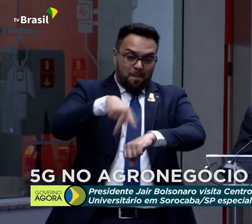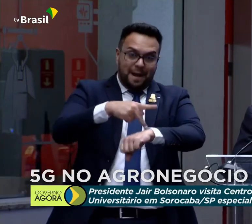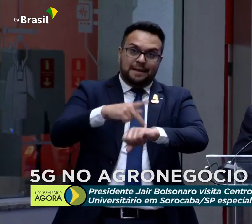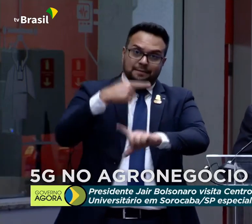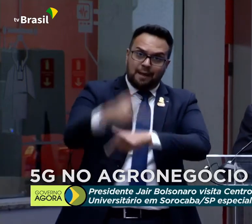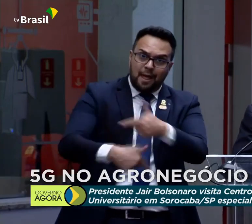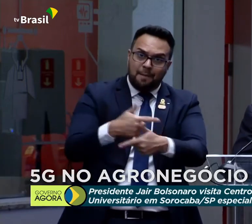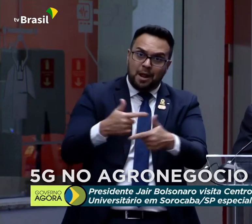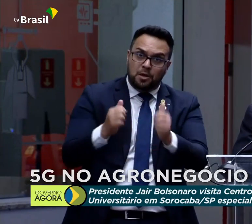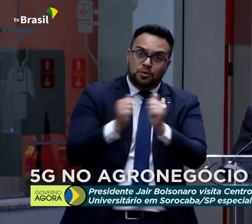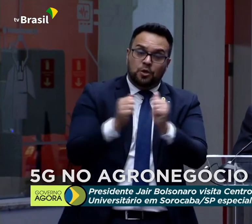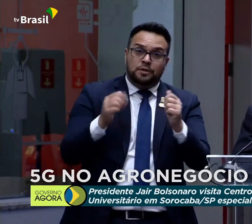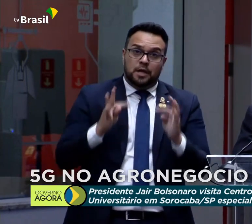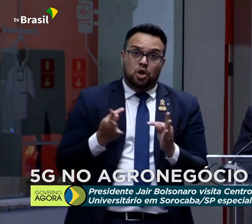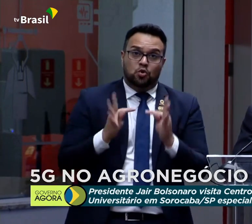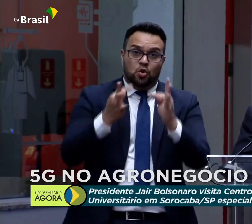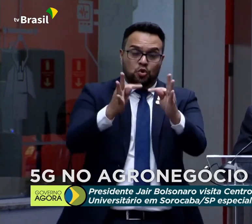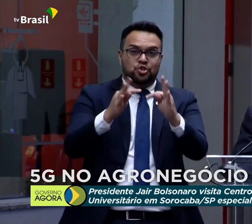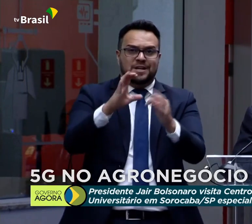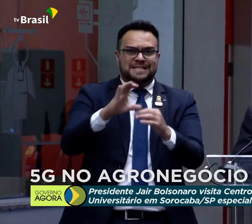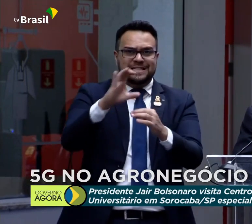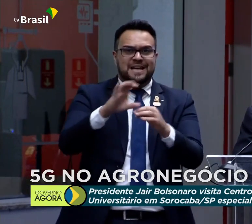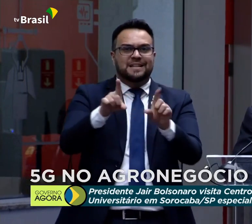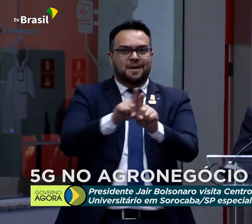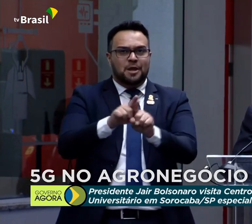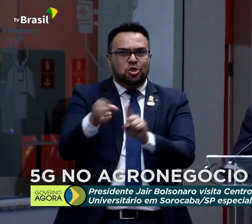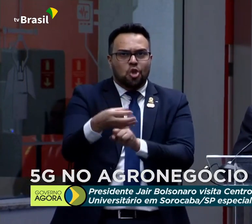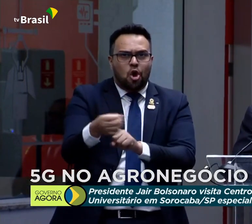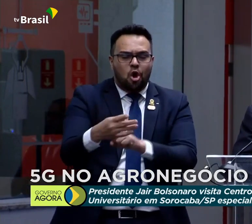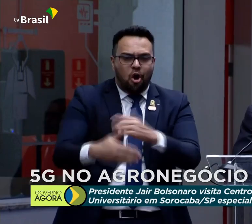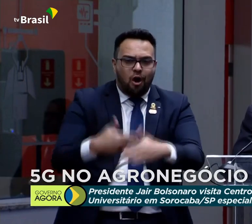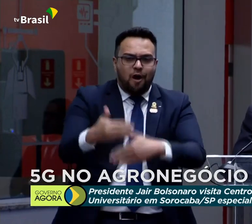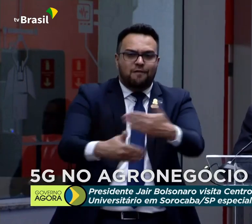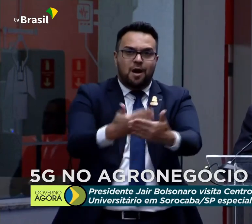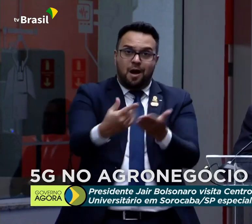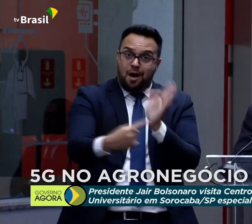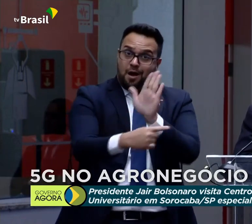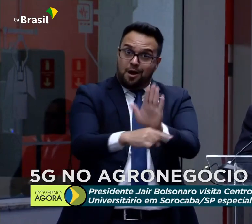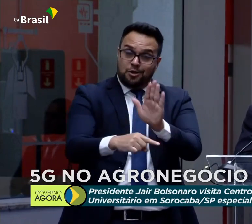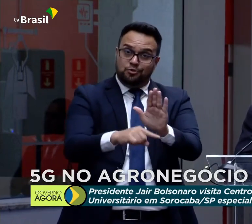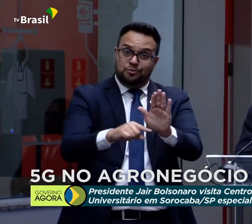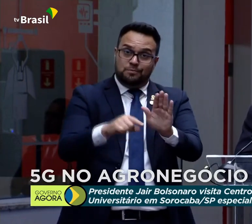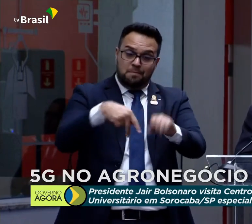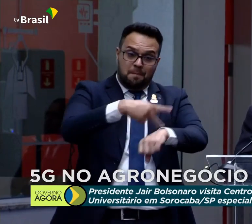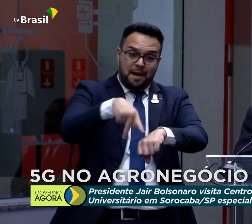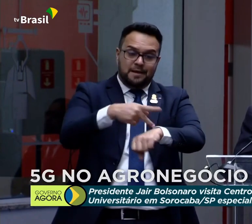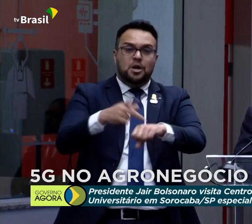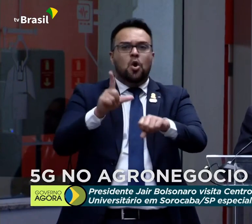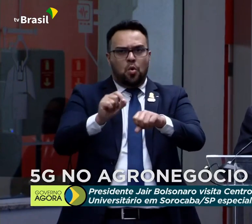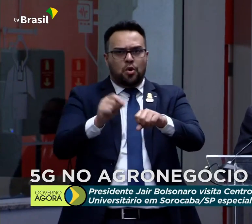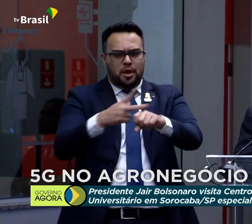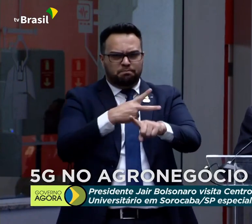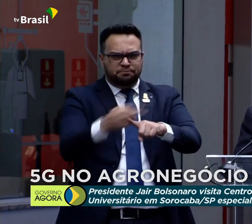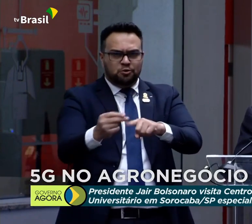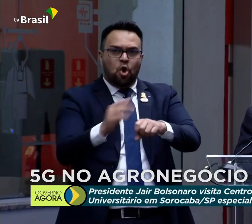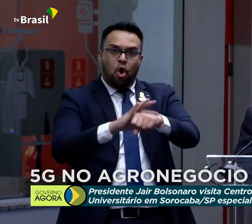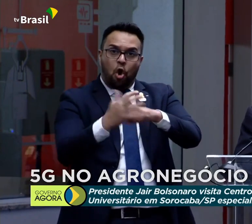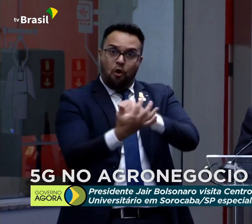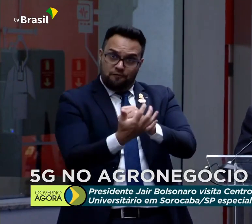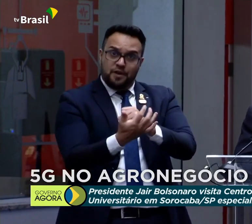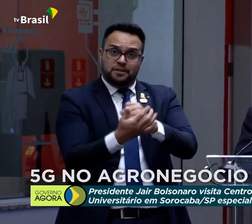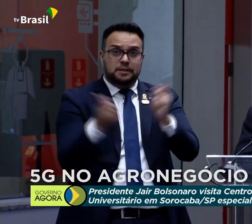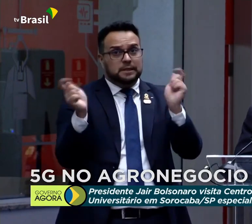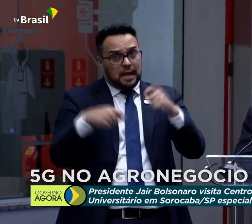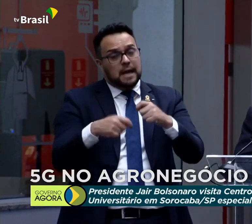trabalhar juntos, e a tecnologia, a ciência, as inovações, não só ajudam o país a sair do Covid, mas ajudam na